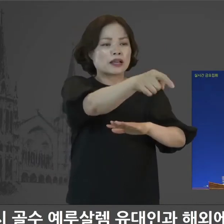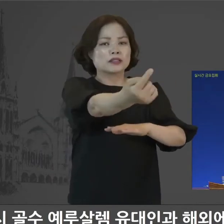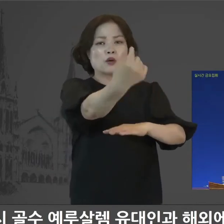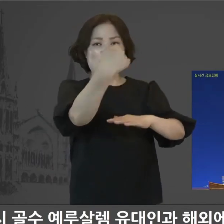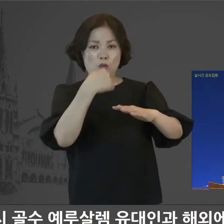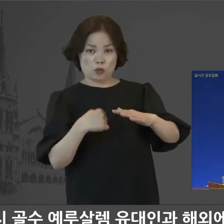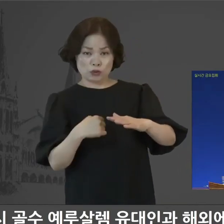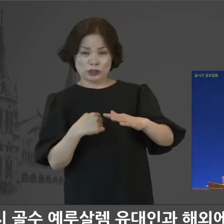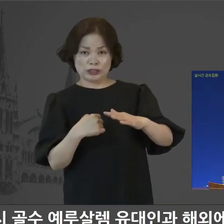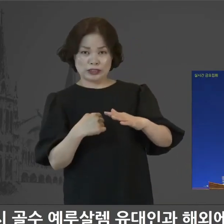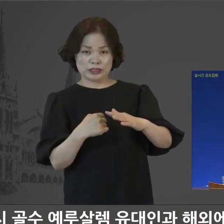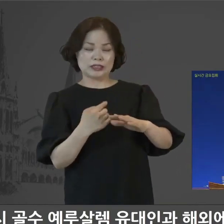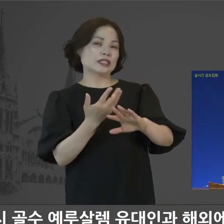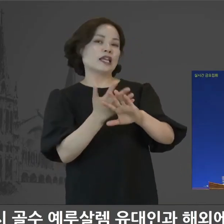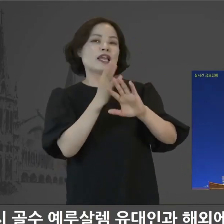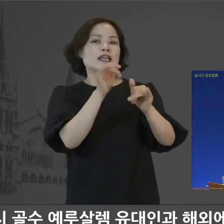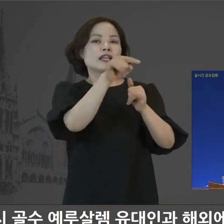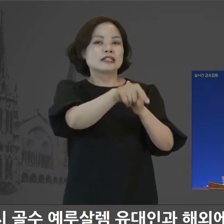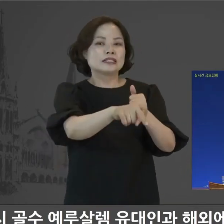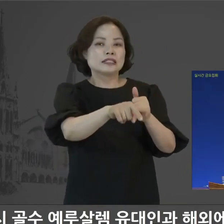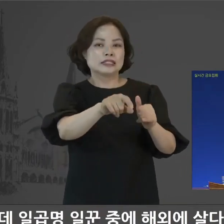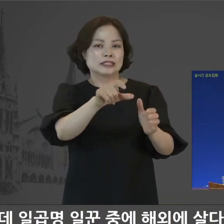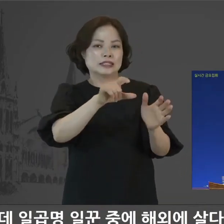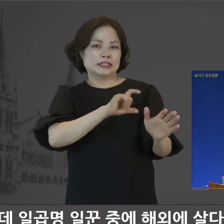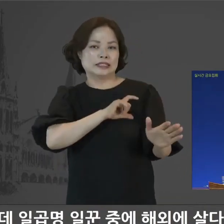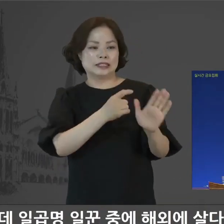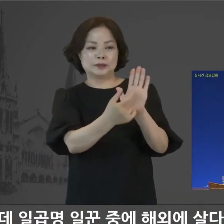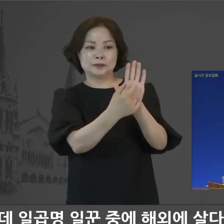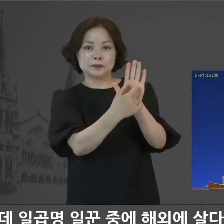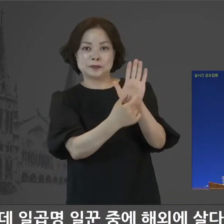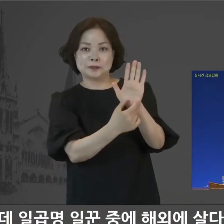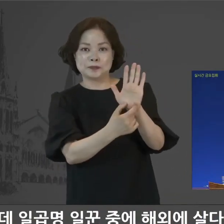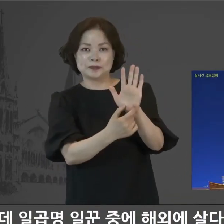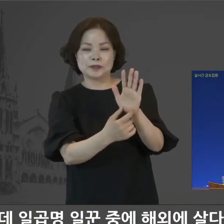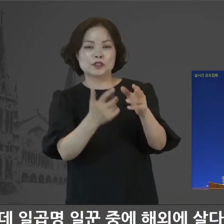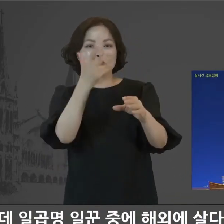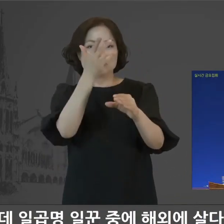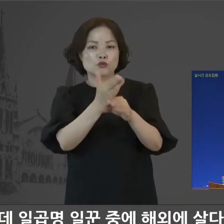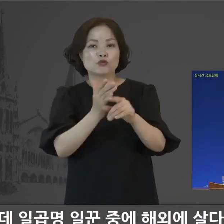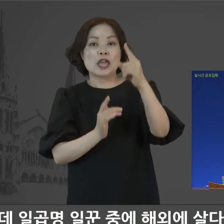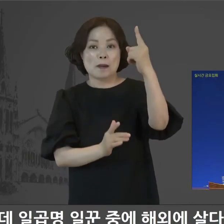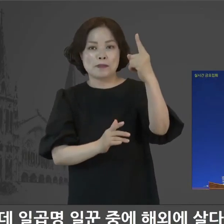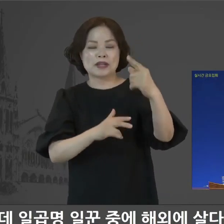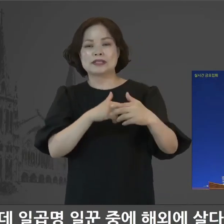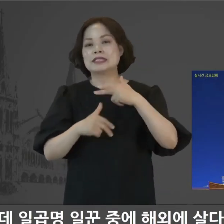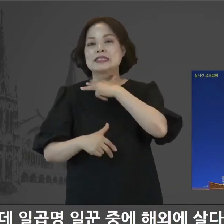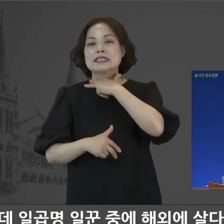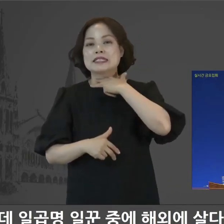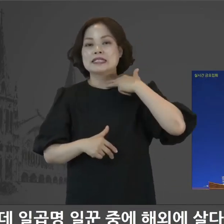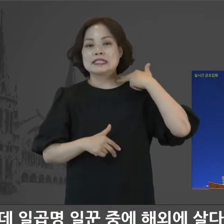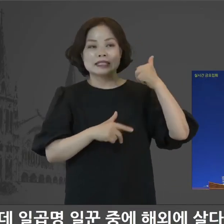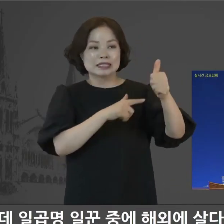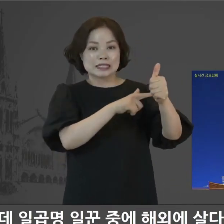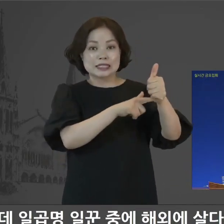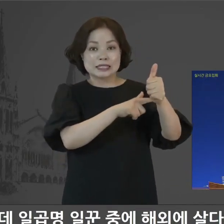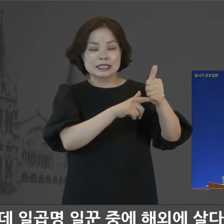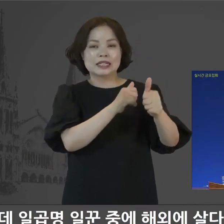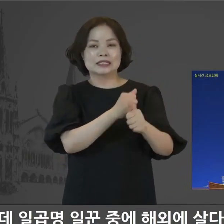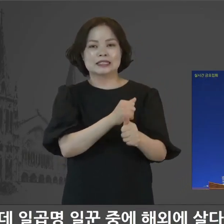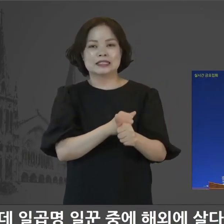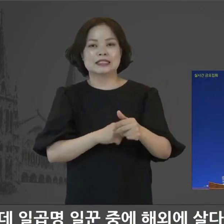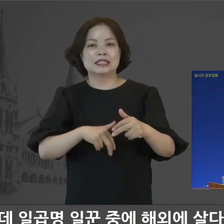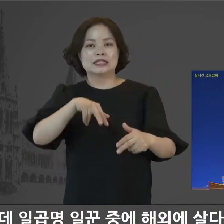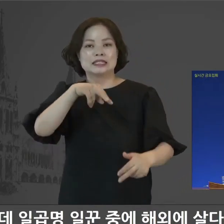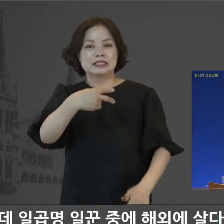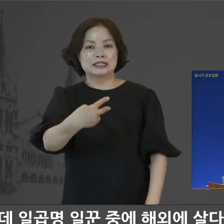유대인들의 이름이에요. 그 이름 구조들이. 그 중에 하나가 스데반인 겁니다. 소위 이제 7 집사라고